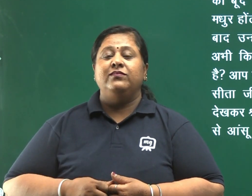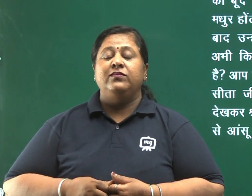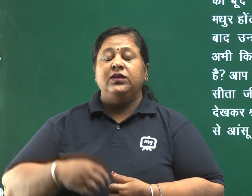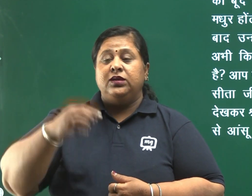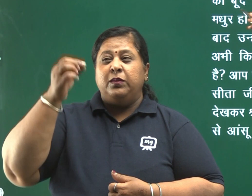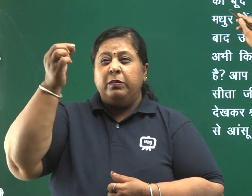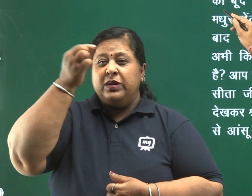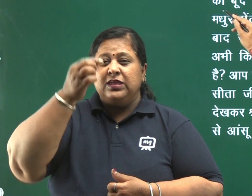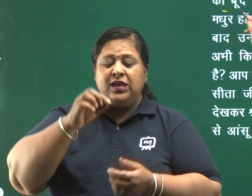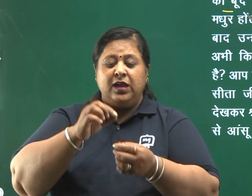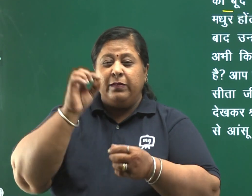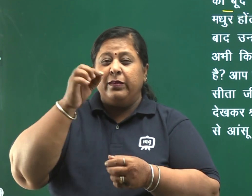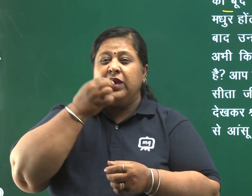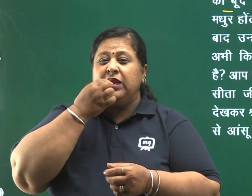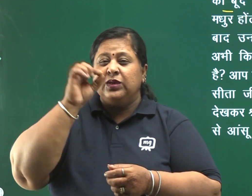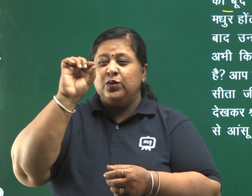पसीने की बूंदें